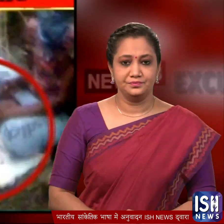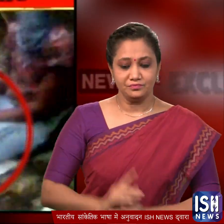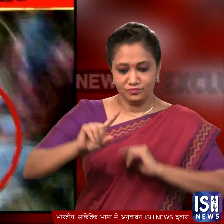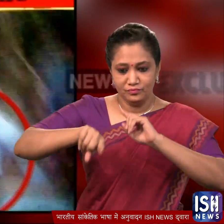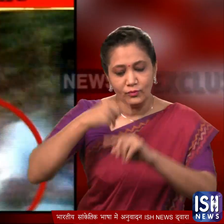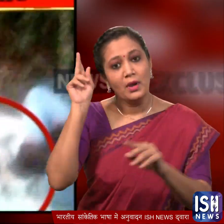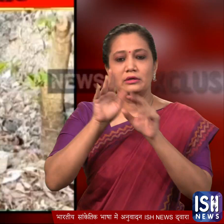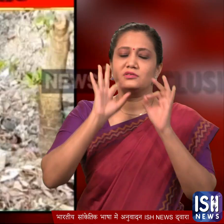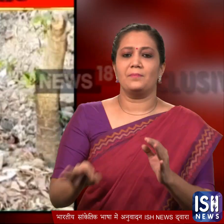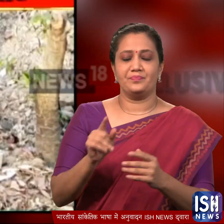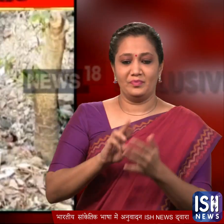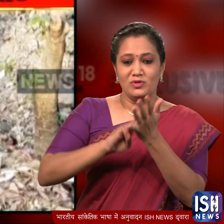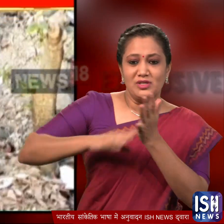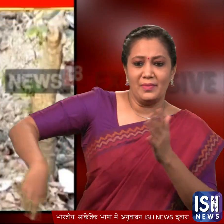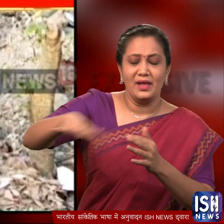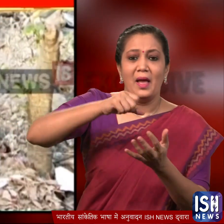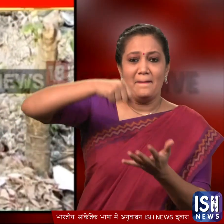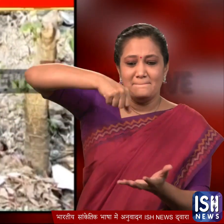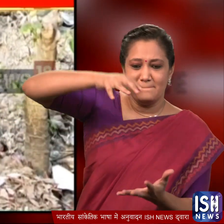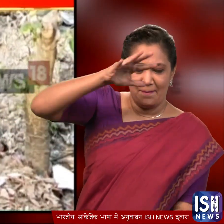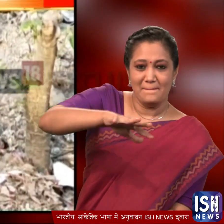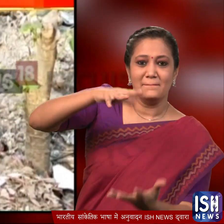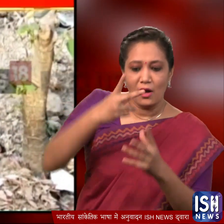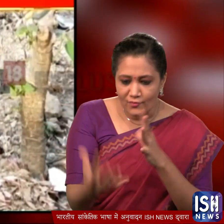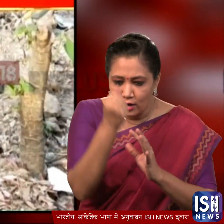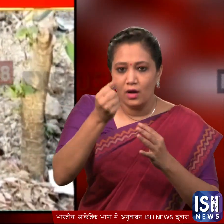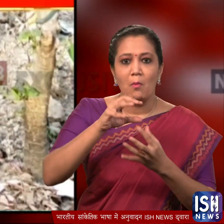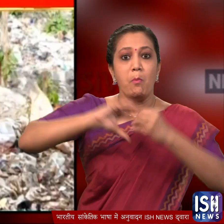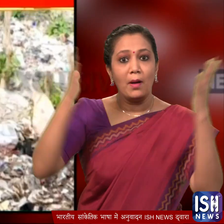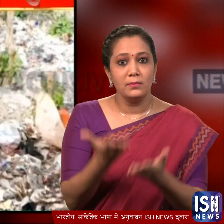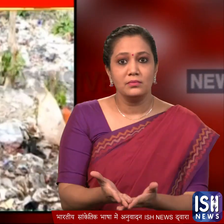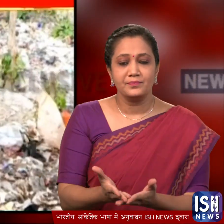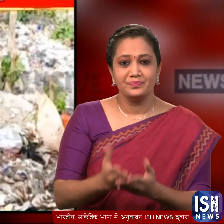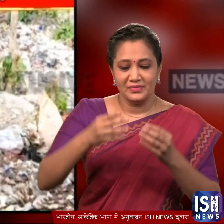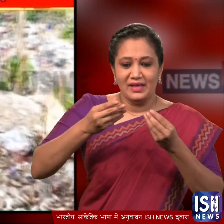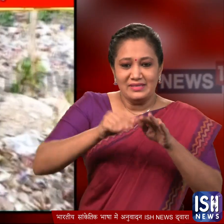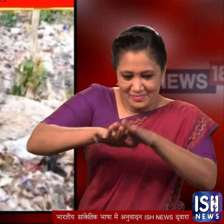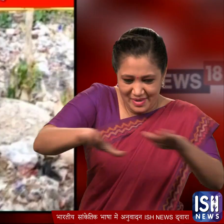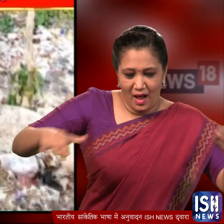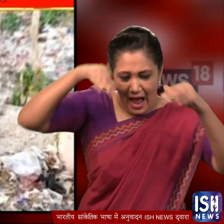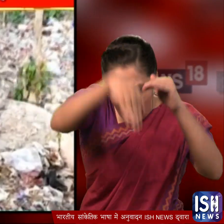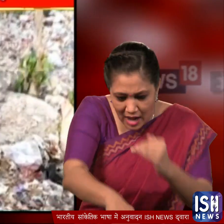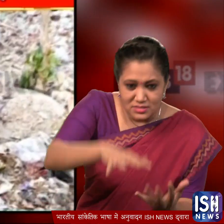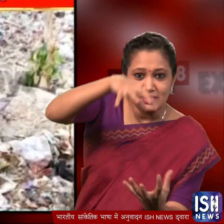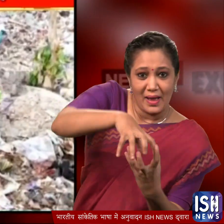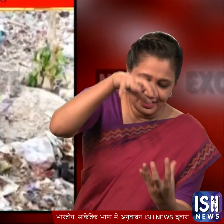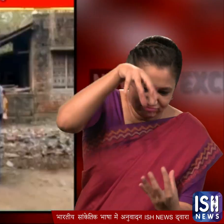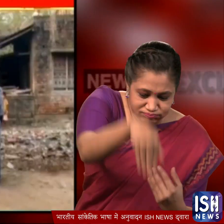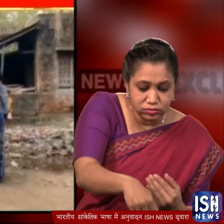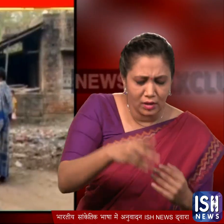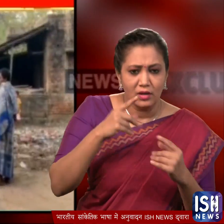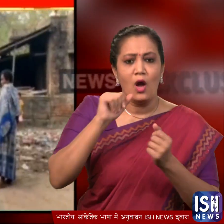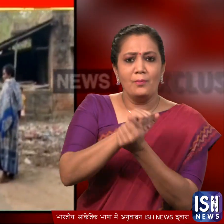पर अगले ही दिन मोहर लग गई जब मुर्शिदाबाद में एक प्लास्टिक के डिब्बे में बम बरामद किया गया। जमीन में गड्ढा खोदकर इस डिब्बे को रखा गया